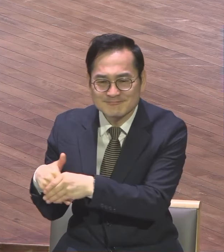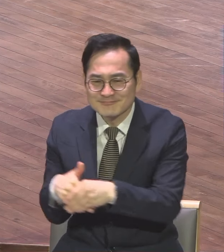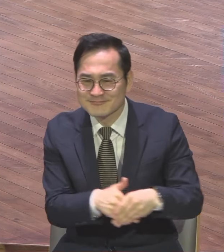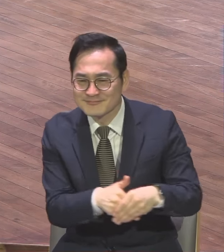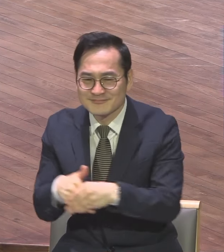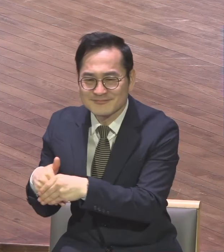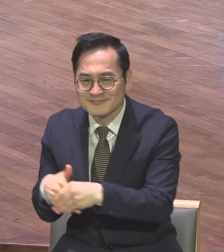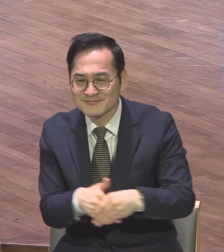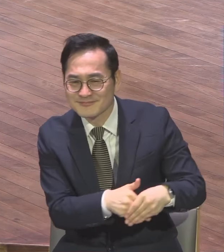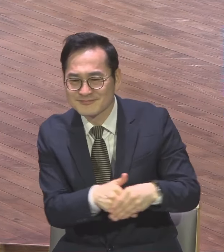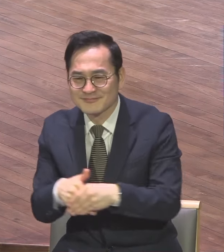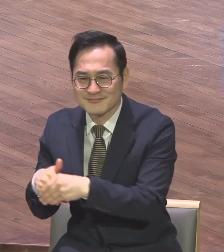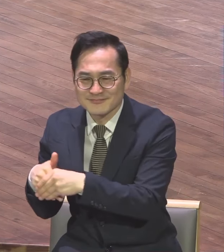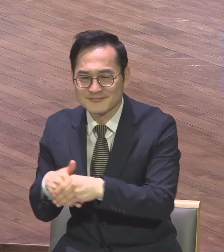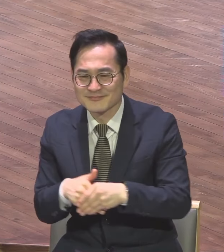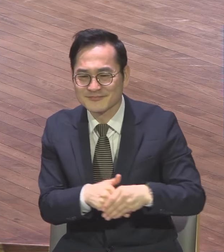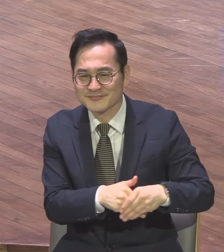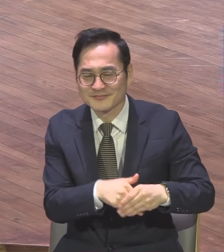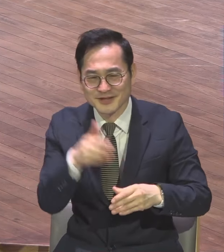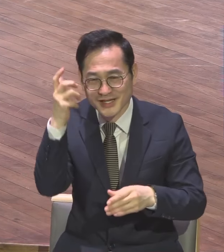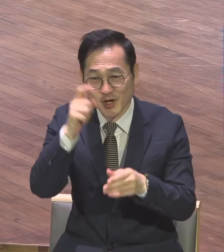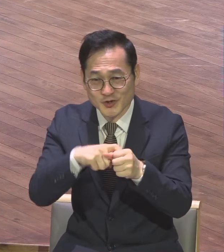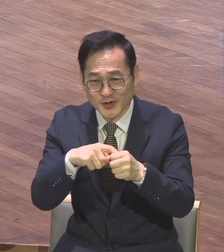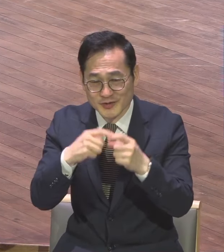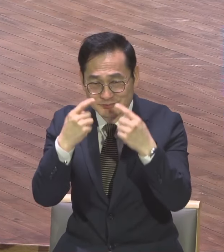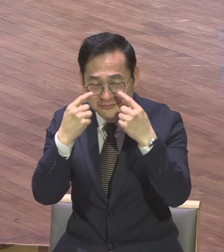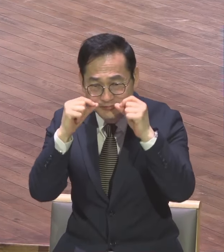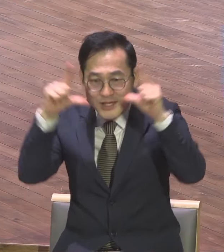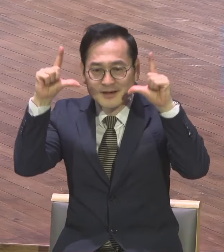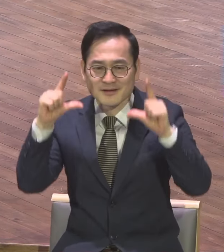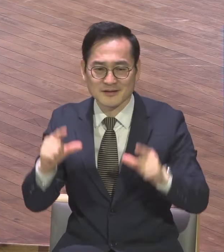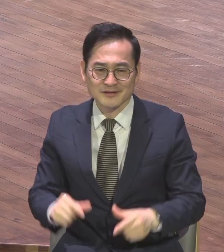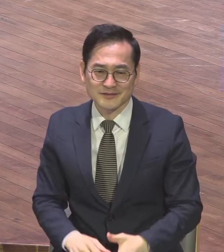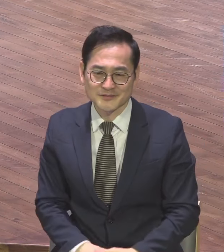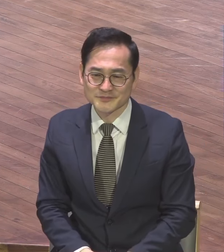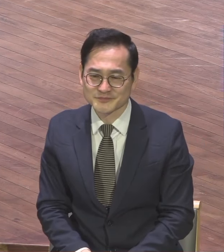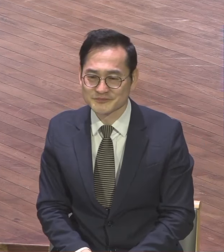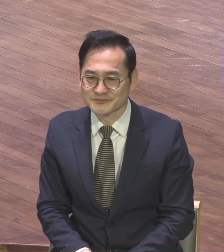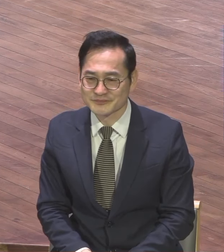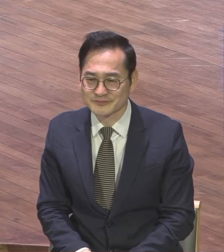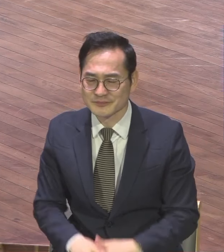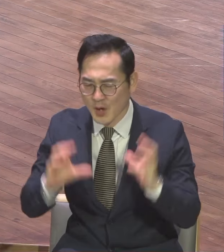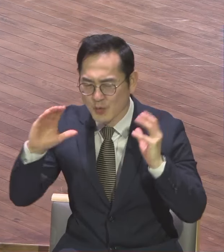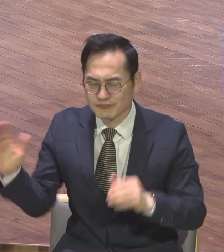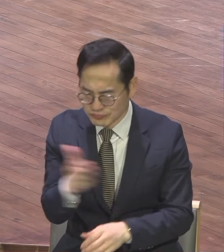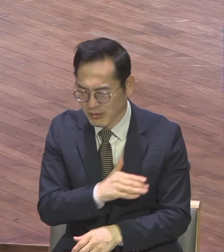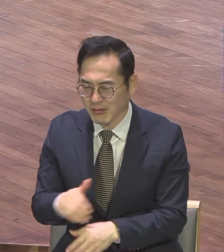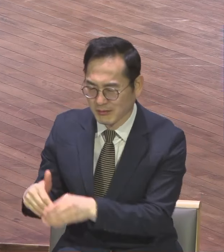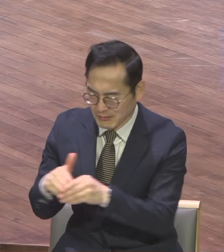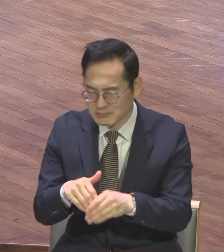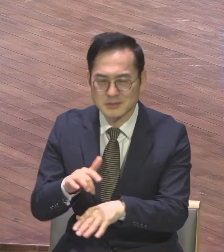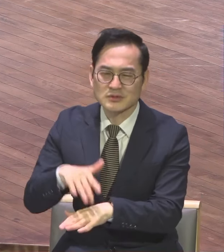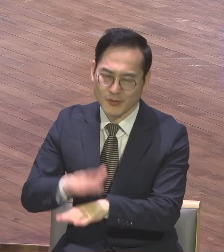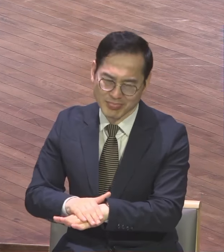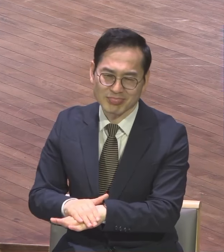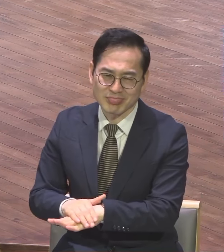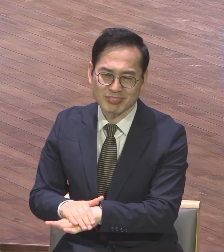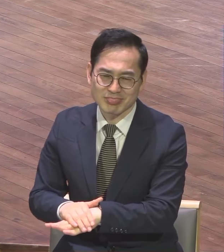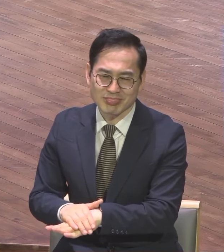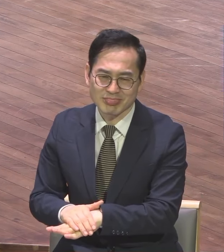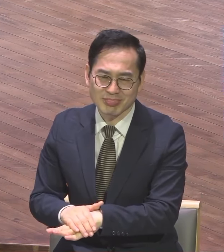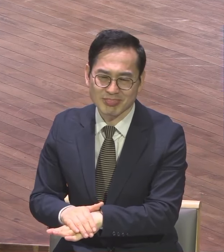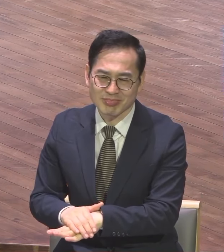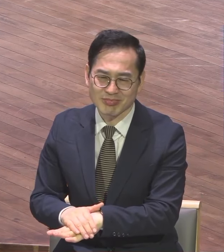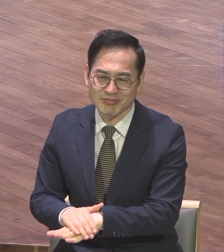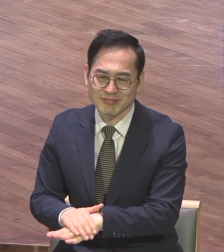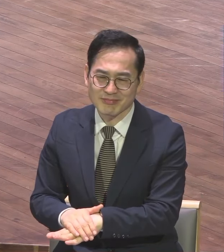강권하여 그래서 강권적으로 그렇게 해서라도 그렇게 어려서부터 그렇게 마음속에 그런 걸